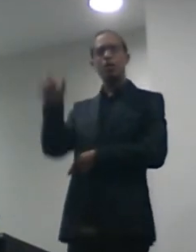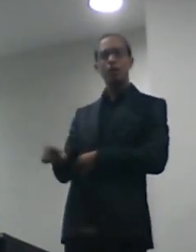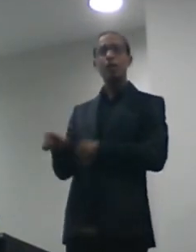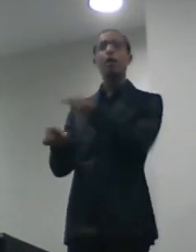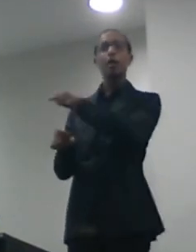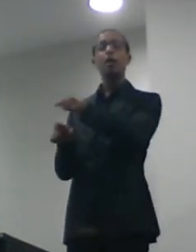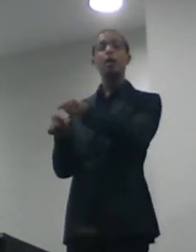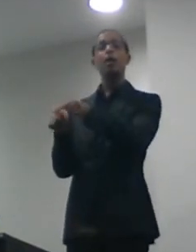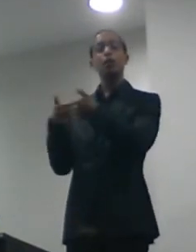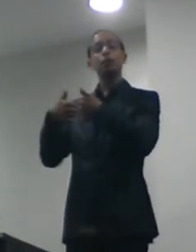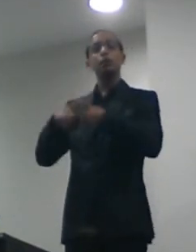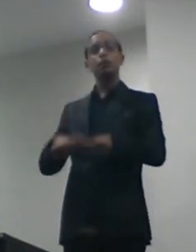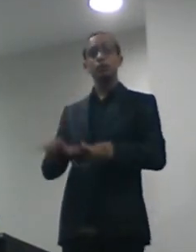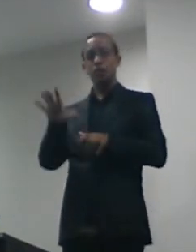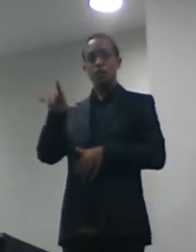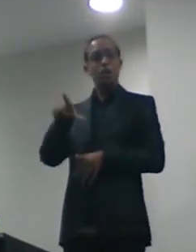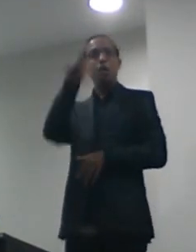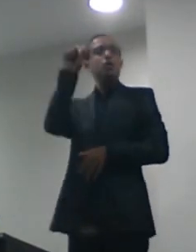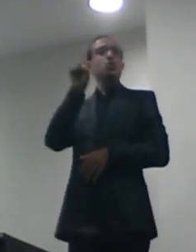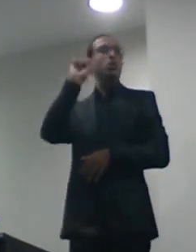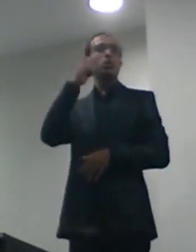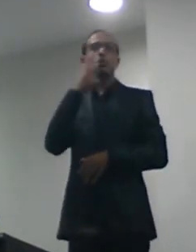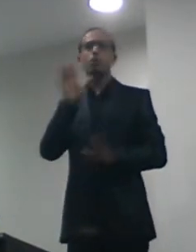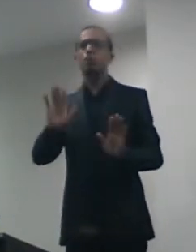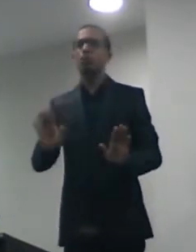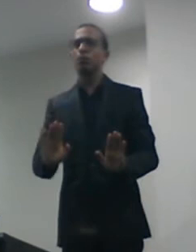uma condição dele, ele não escolheu ser surdo.